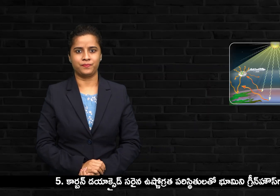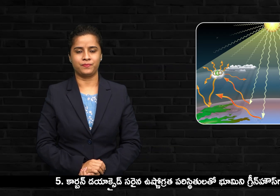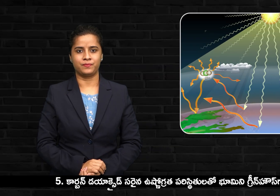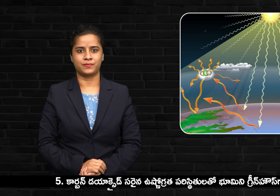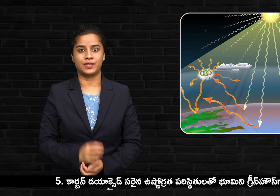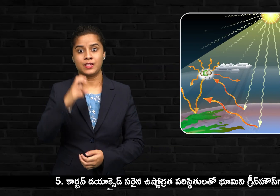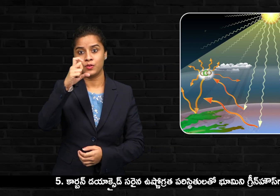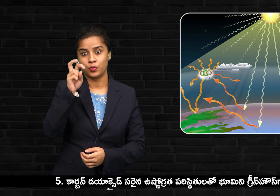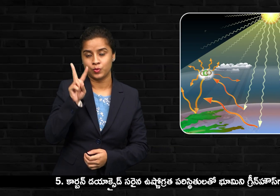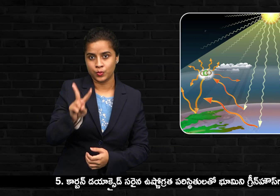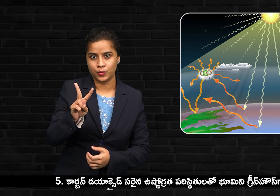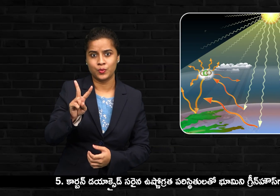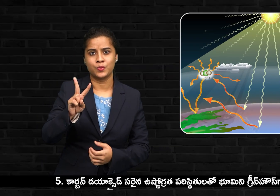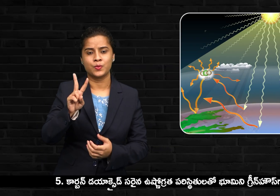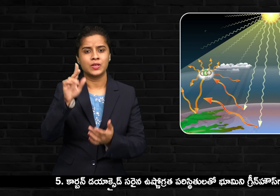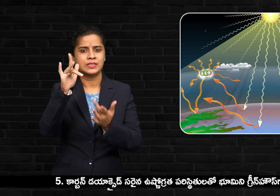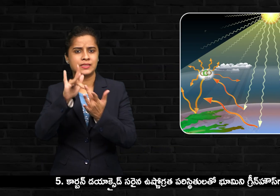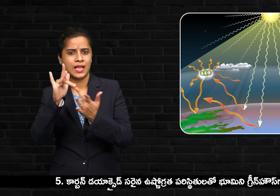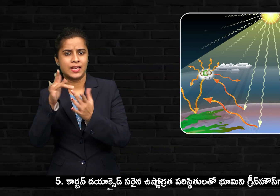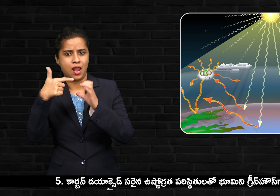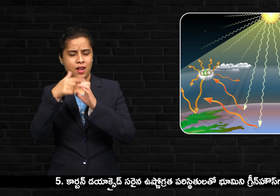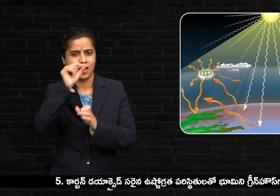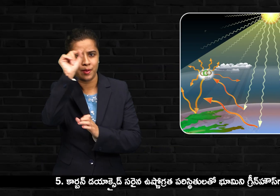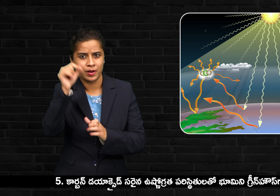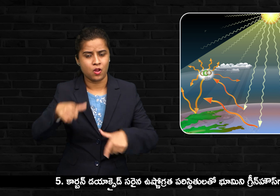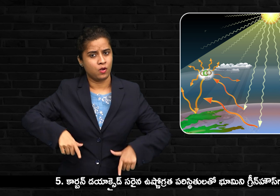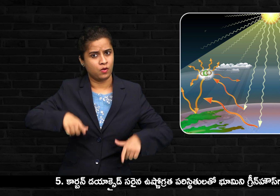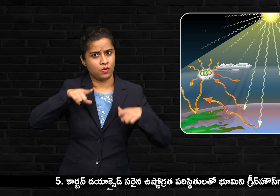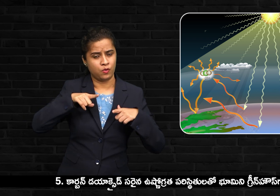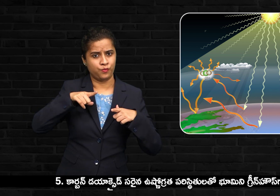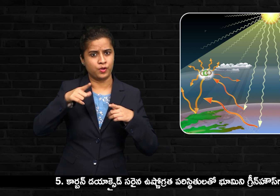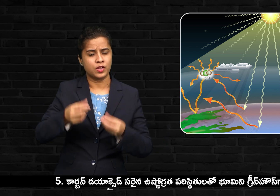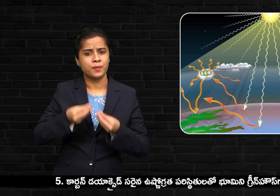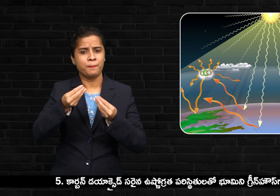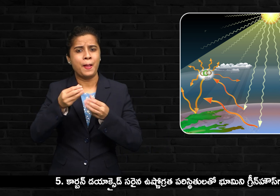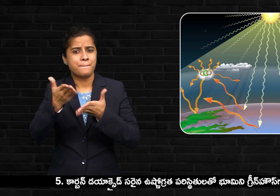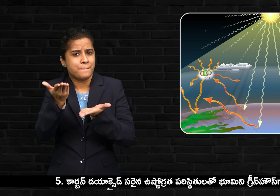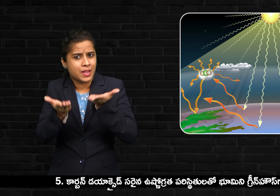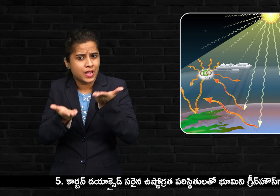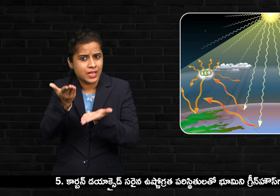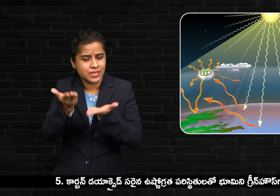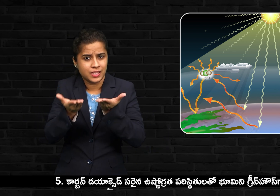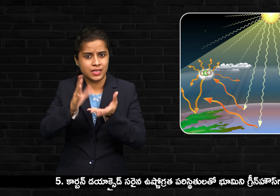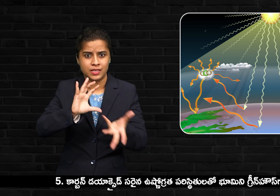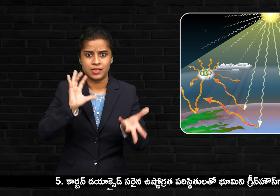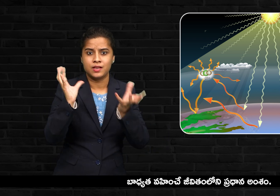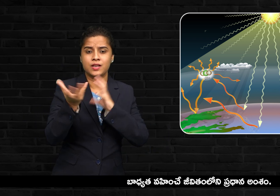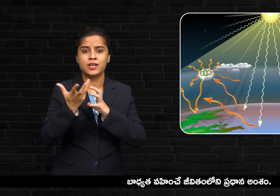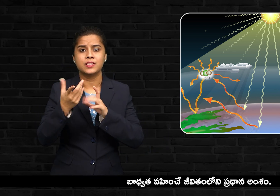5. కార్బన్ డయాక్సైడ్ సరైన ఉష్ణోగ్రత పరిస్థితులతో భూమిని గ్రీన్ హౌస్గా నిర్వహించడానికి బాధ్యత